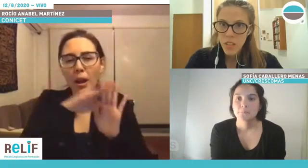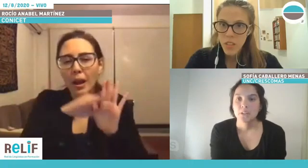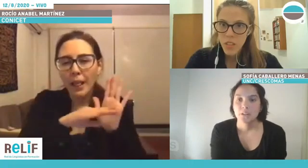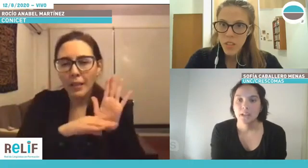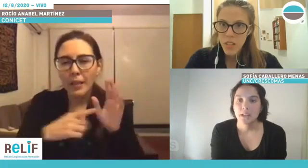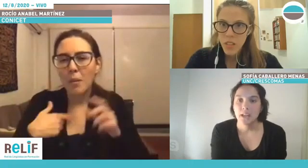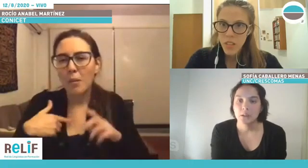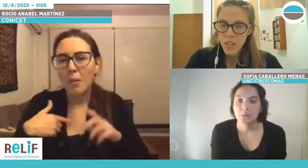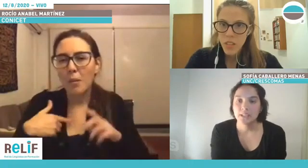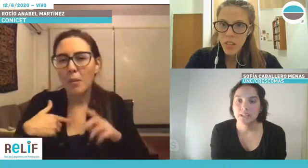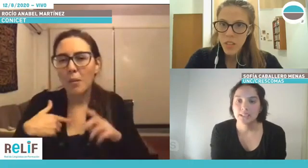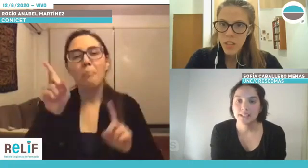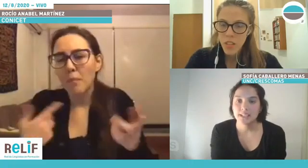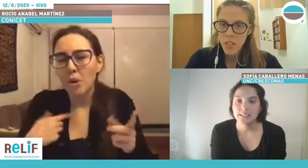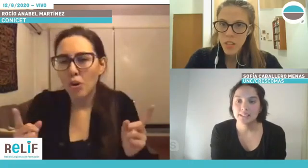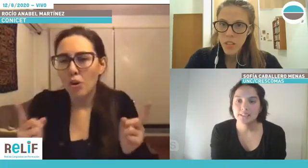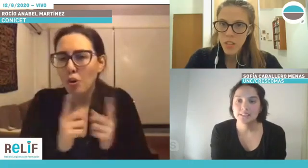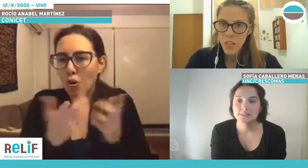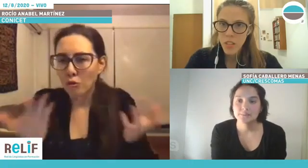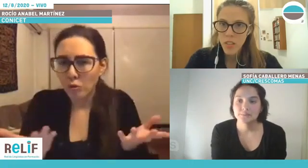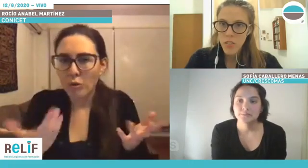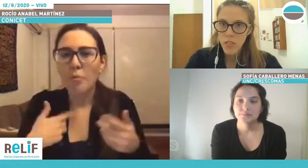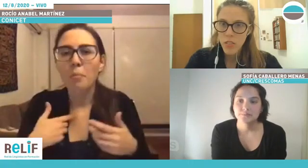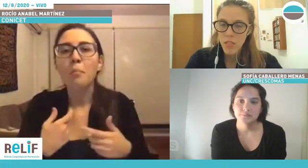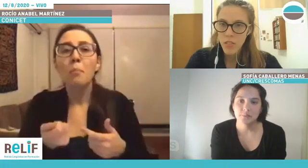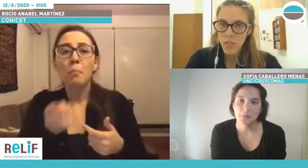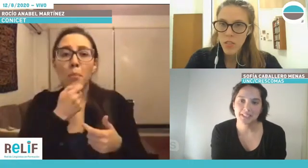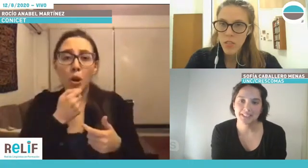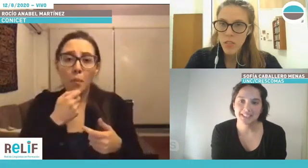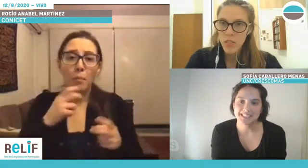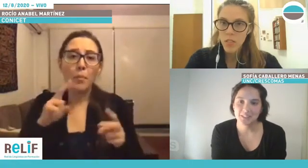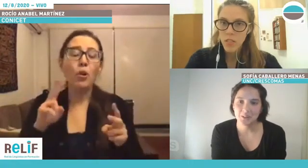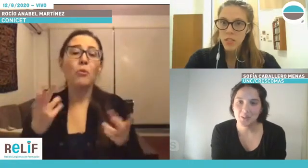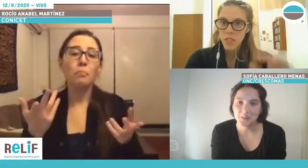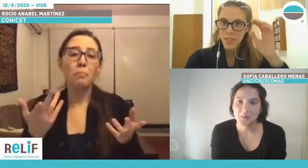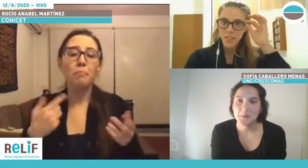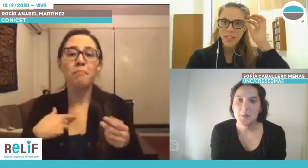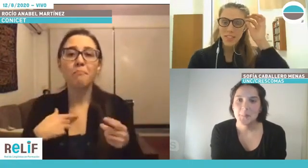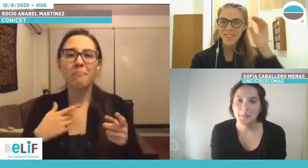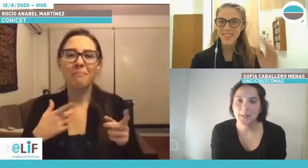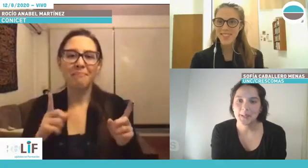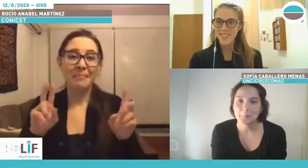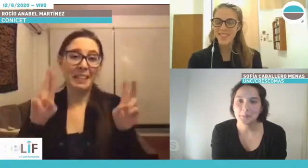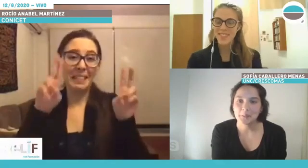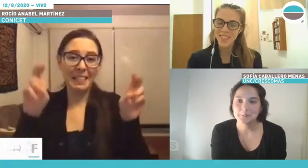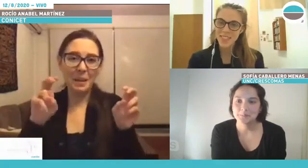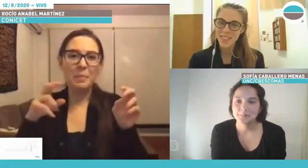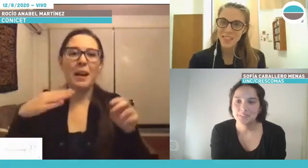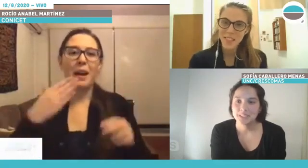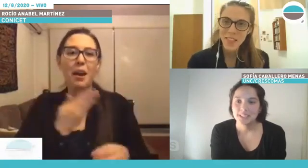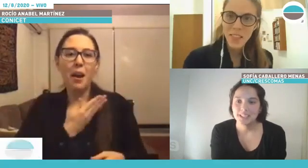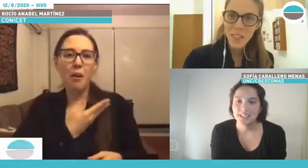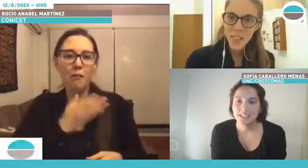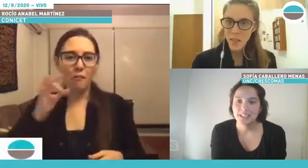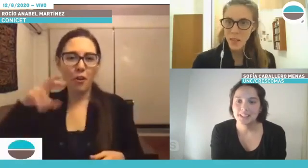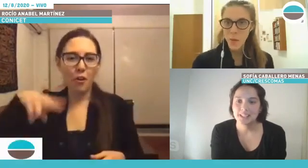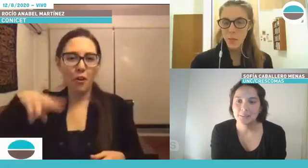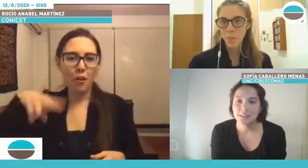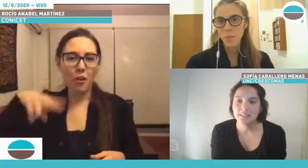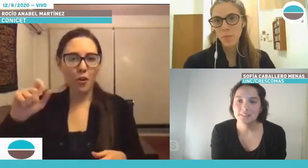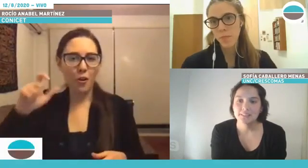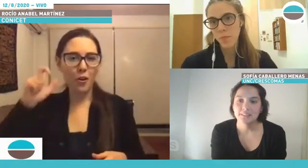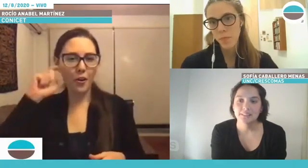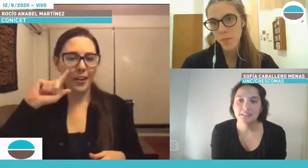Bueno, algunas características, vamos a tratar de hacerlo corto. Por ejemplo,